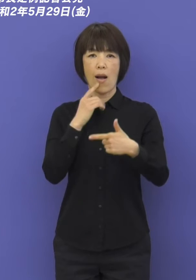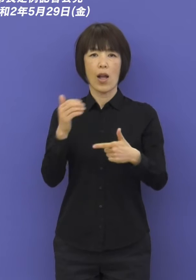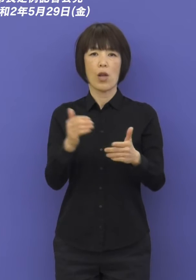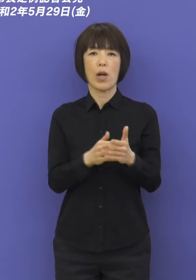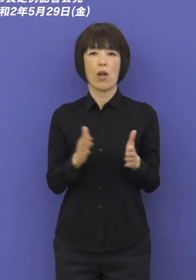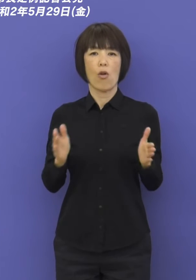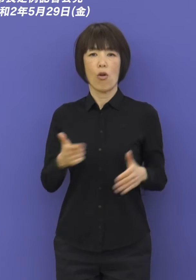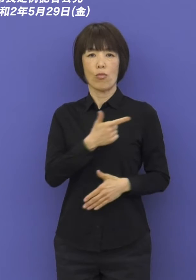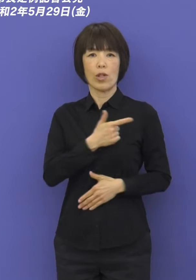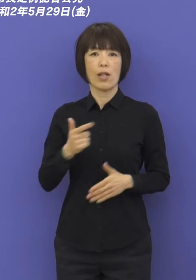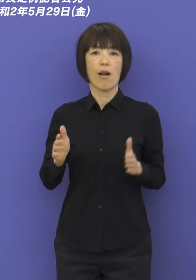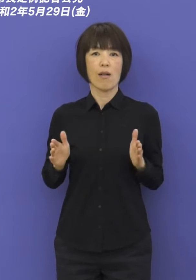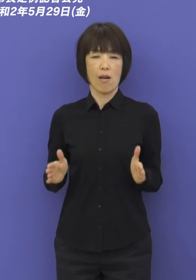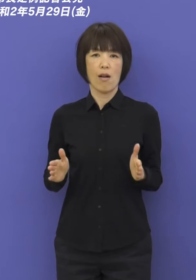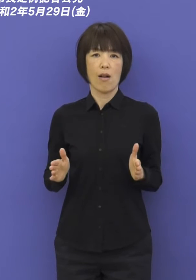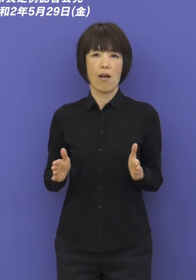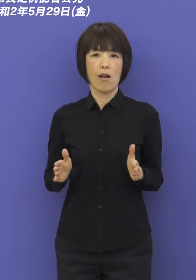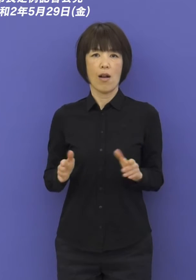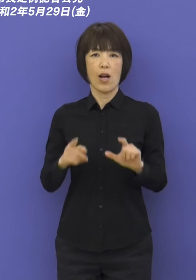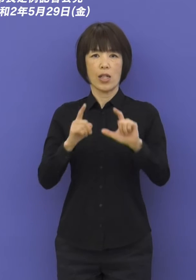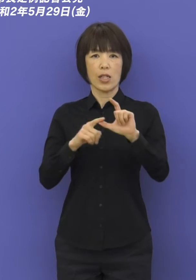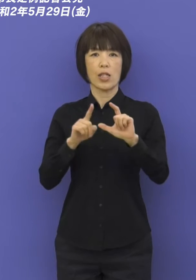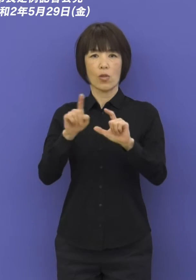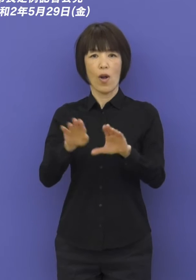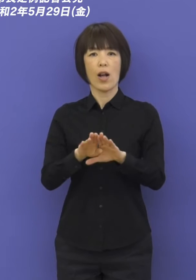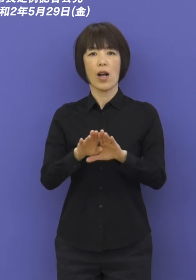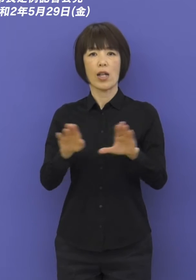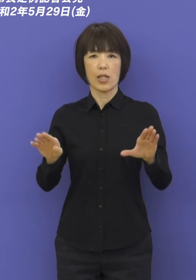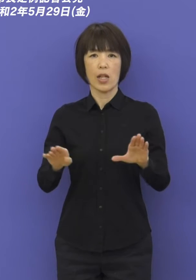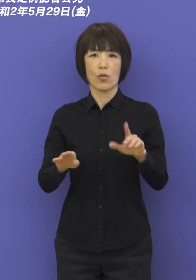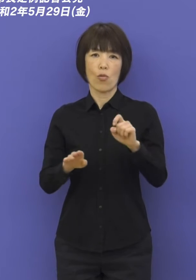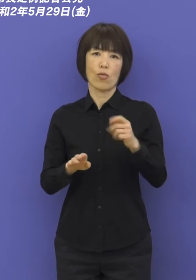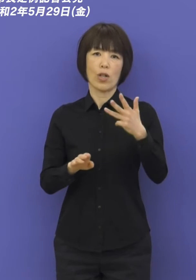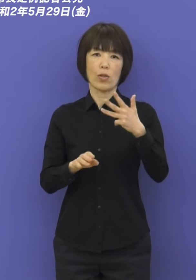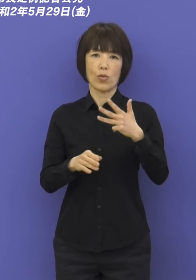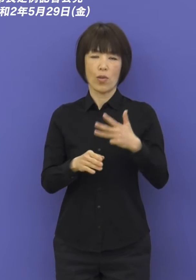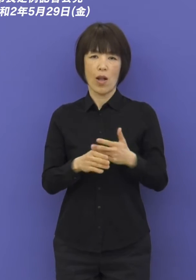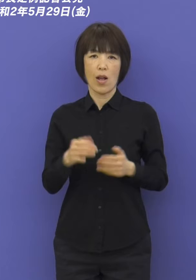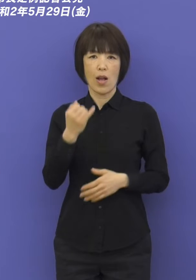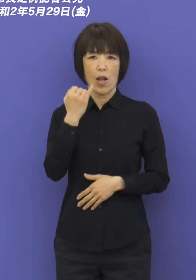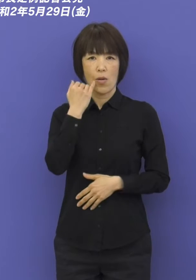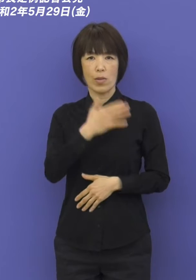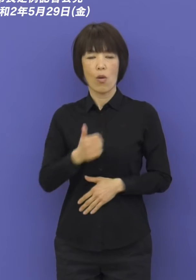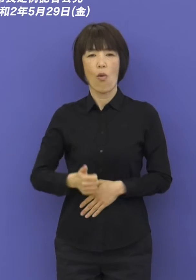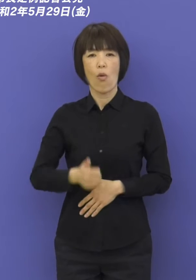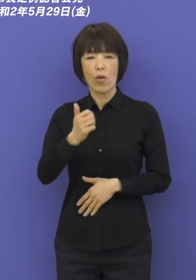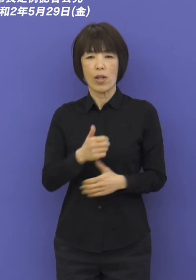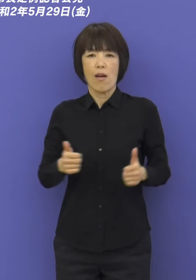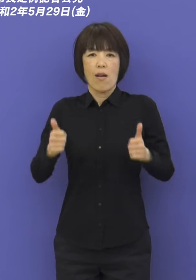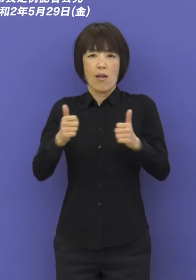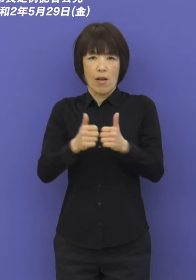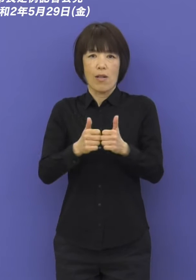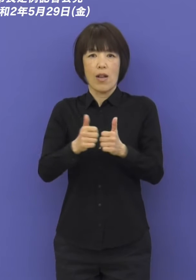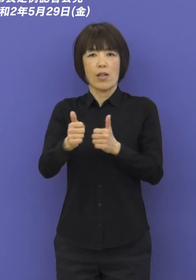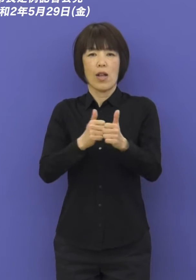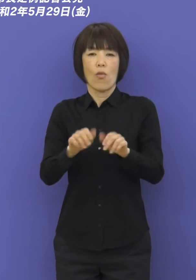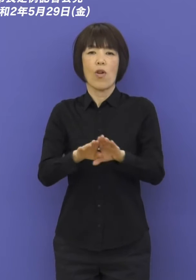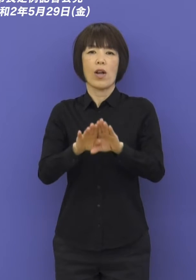日までの6日間、G1 開設68周年海の王者決定戦を開催